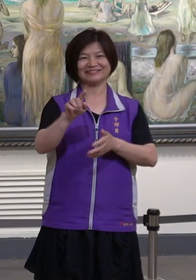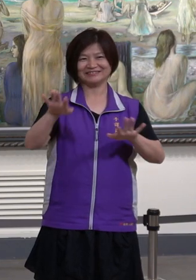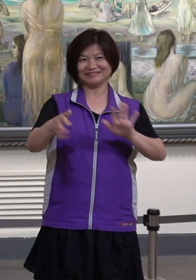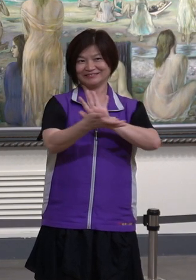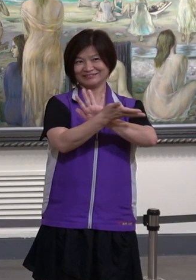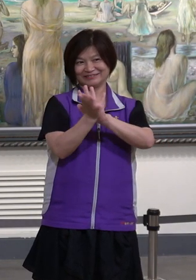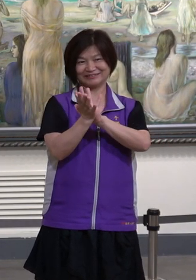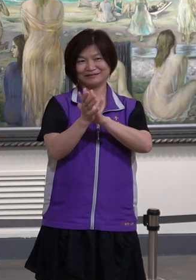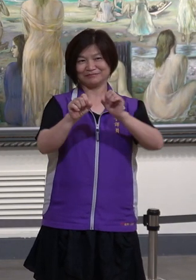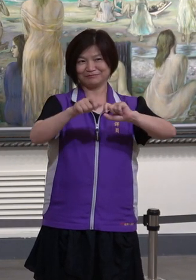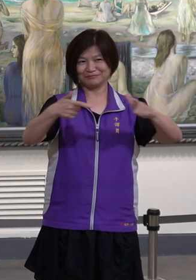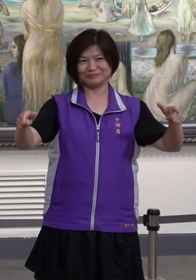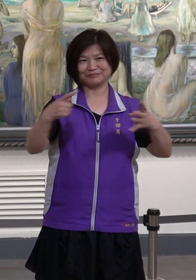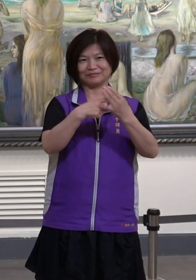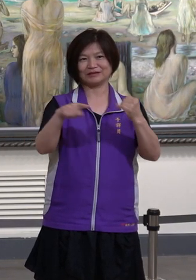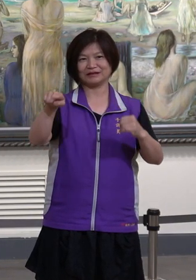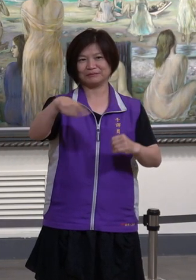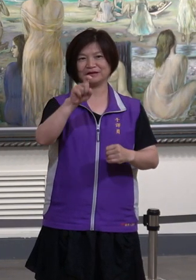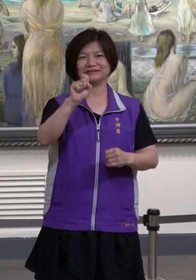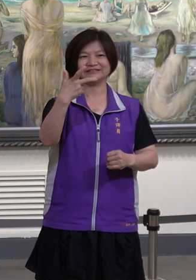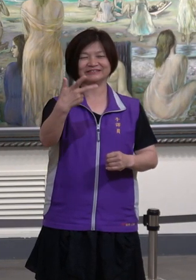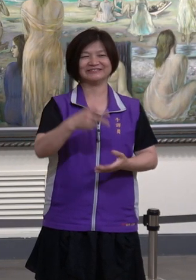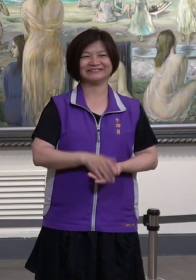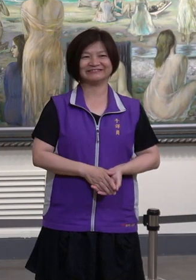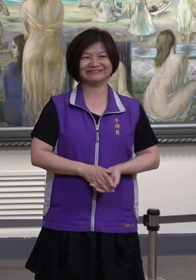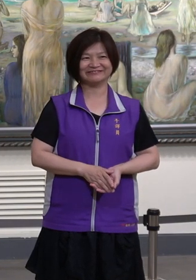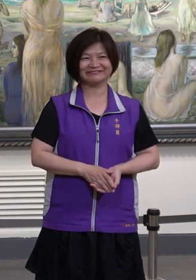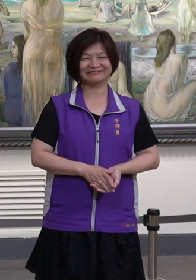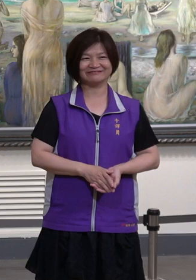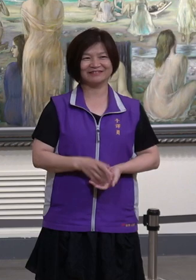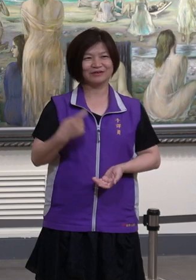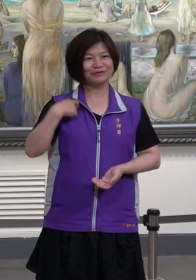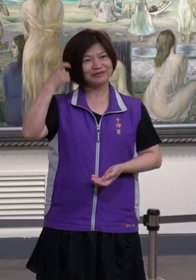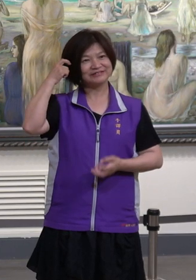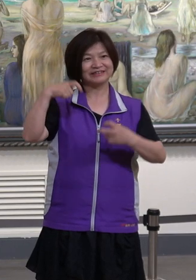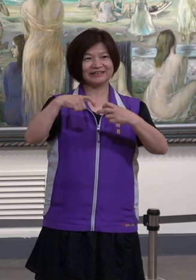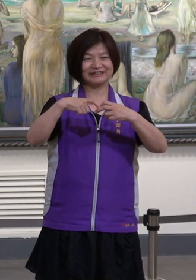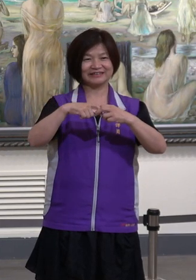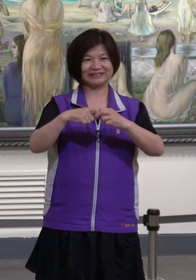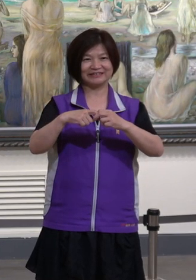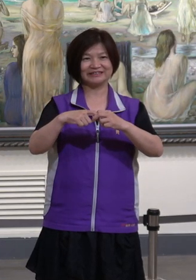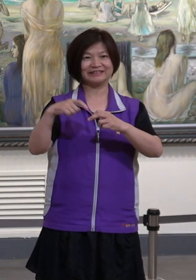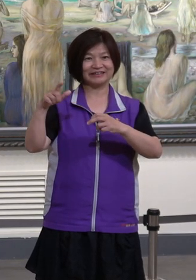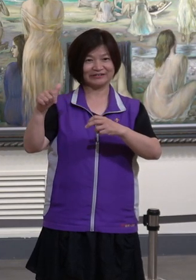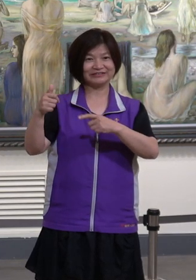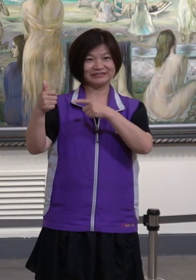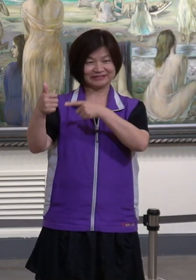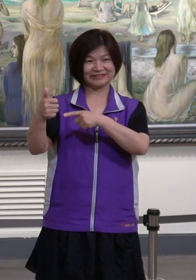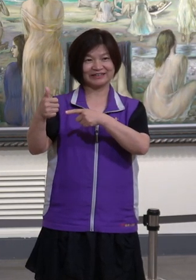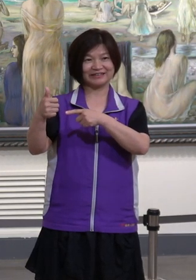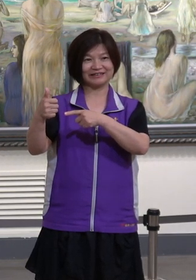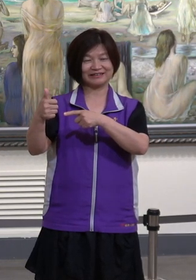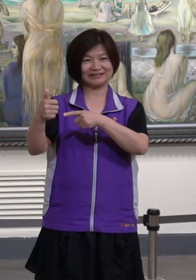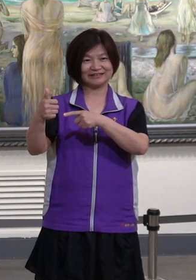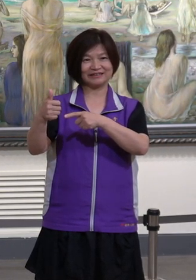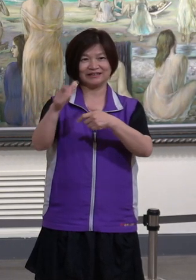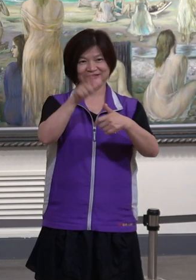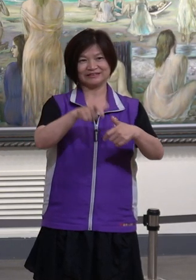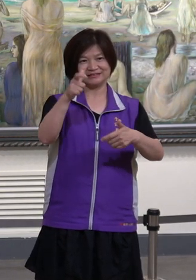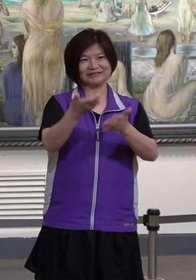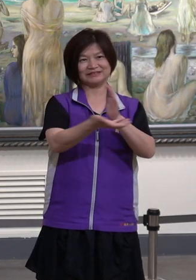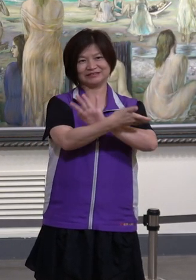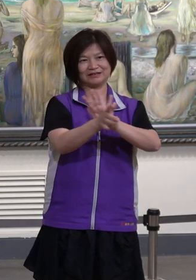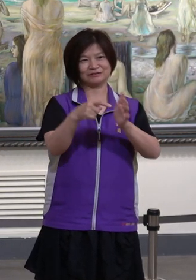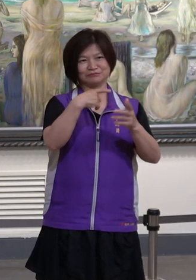的展览作品总共有117件，是李元亨老师在各展里面最多的一